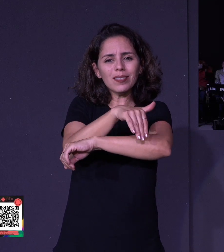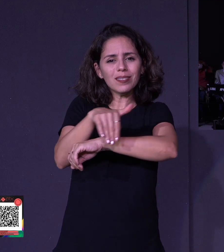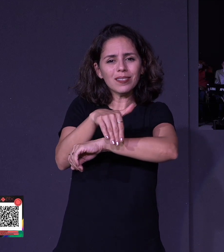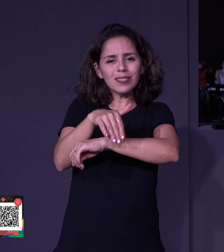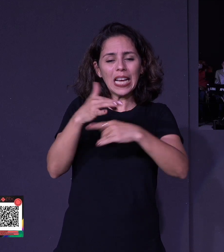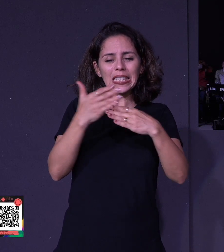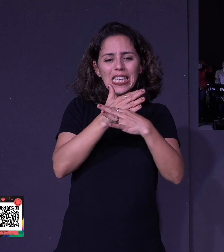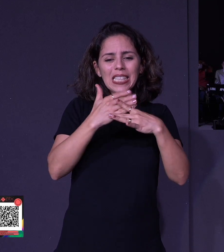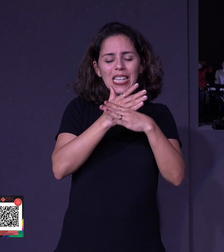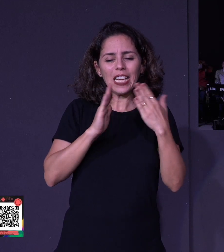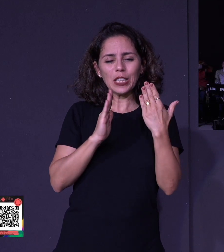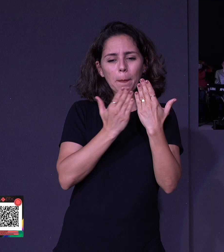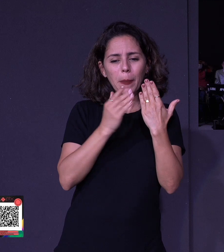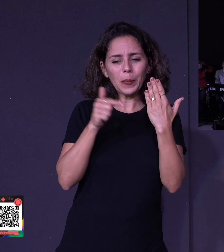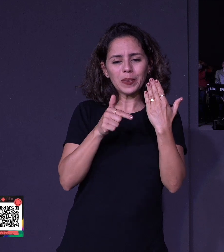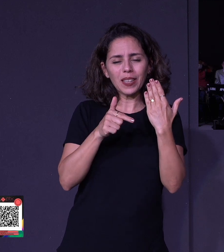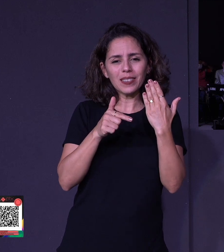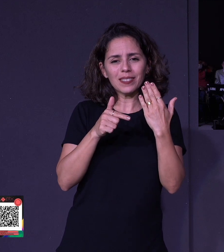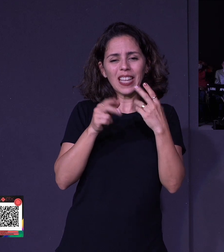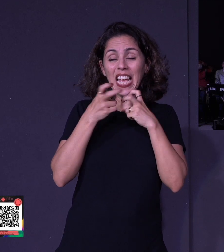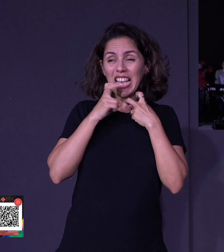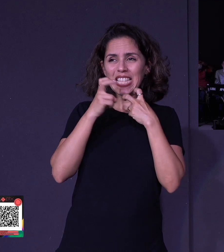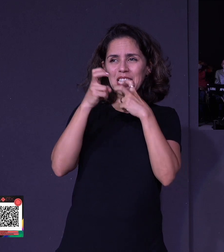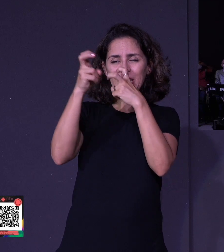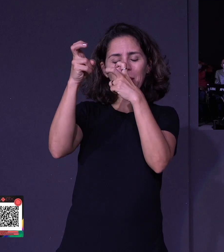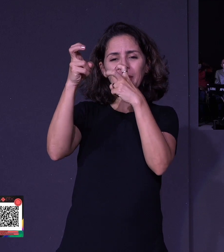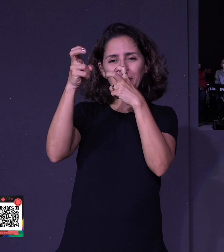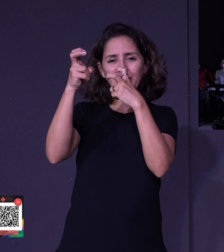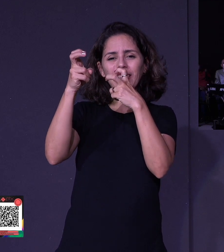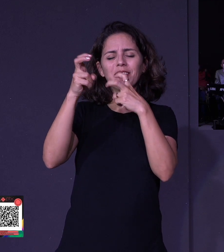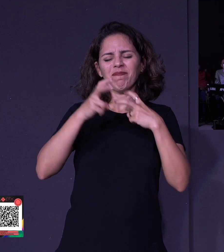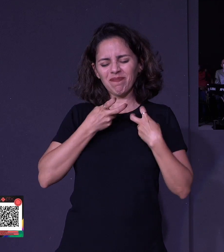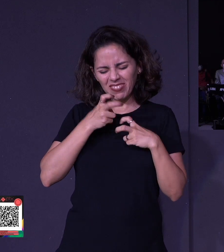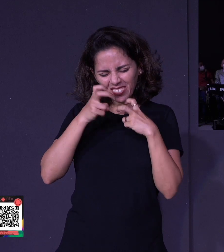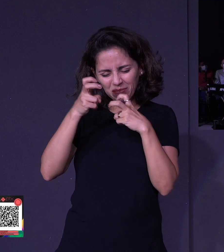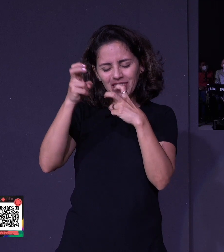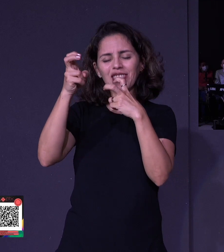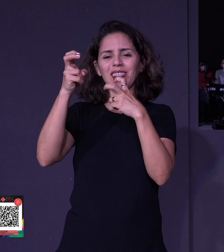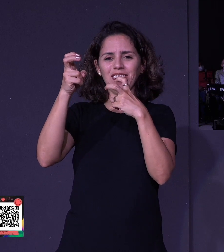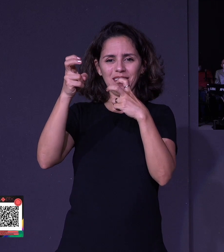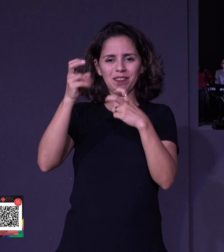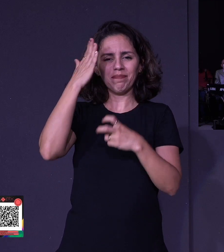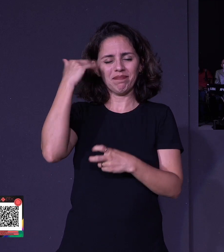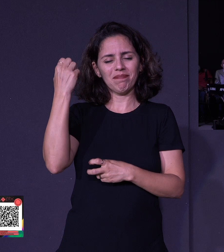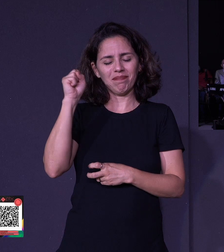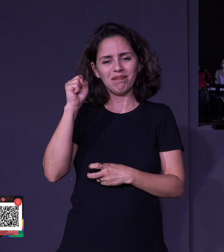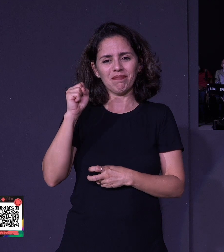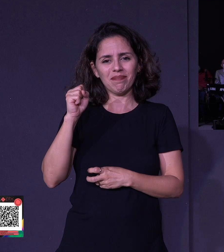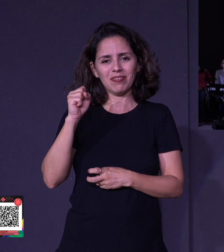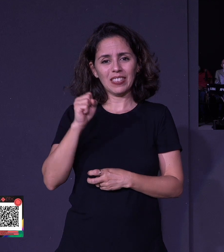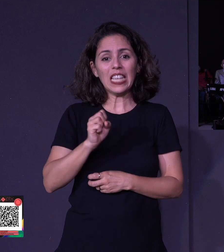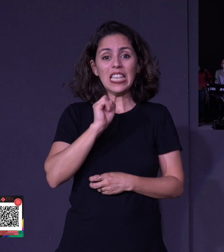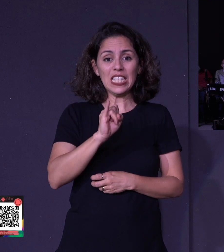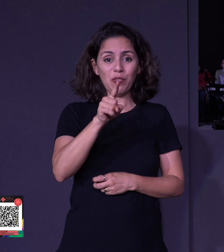você tem vivido? E a sabedoria encerra o seu discurso: quem me ouvir vai